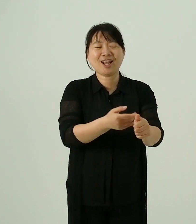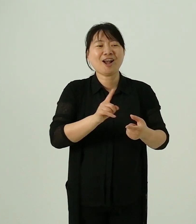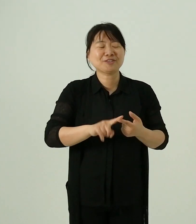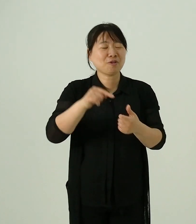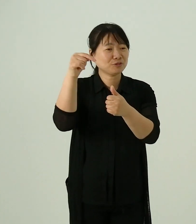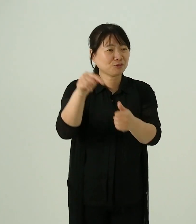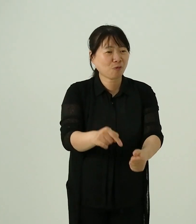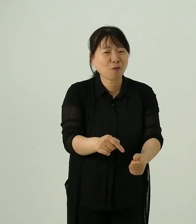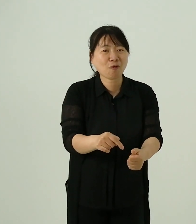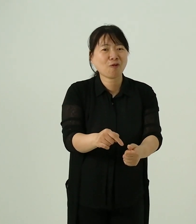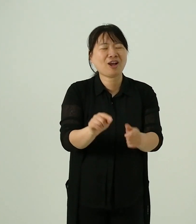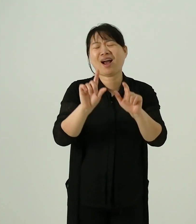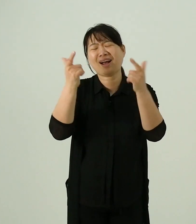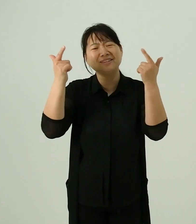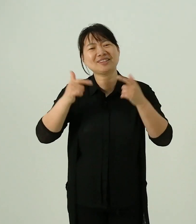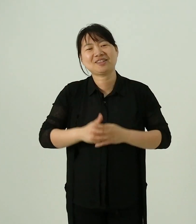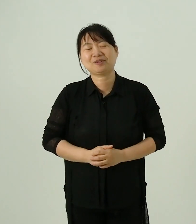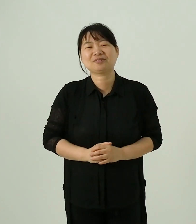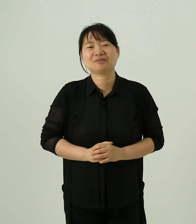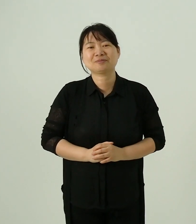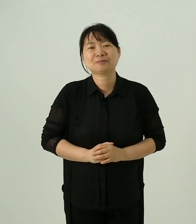걸 지시하시는 분이 아니에요.